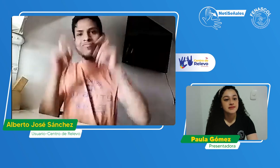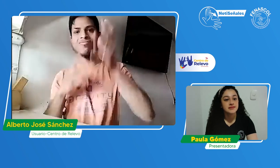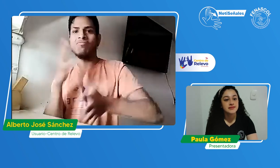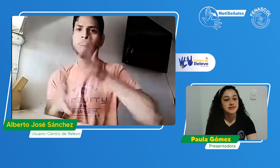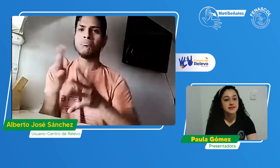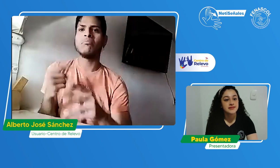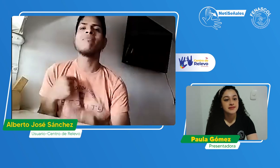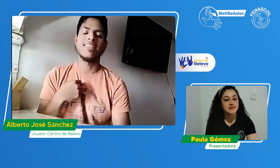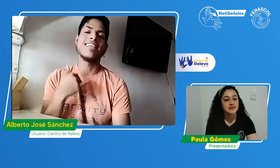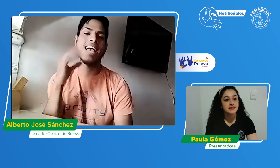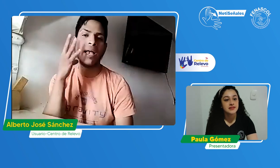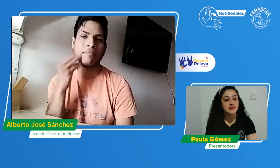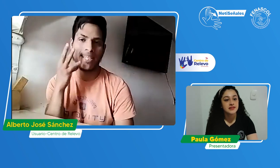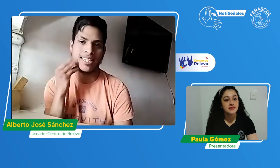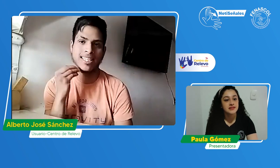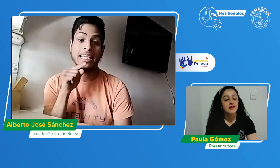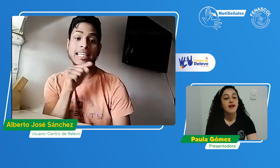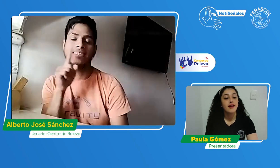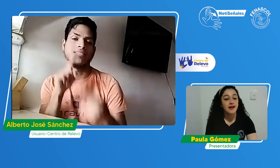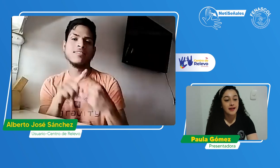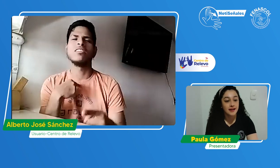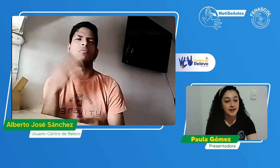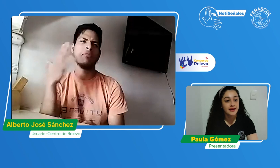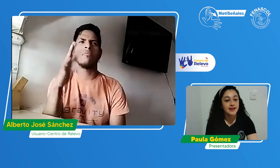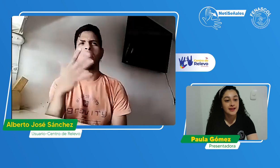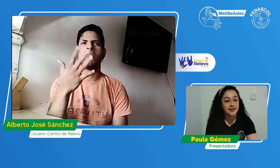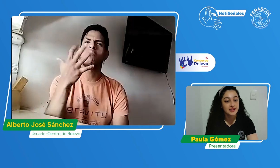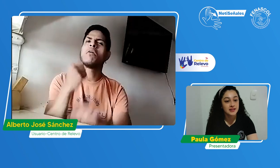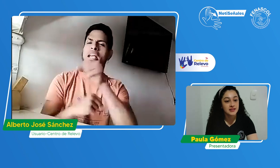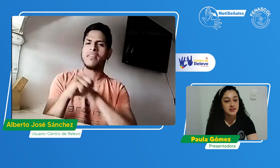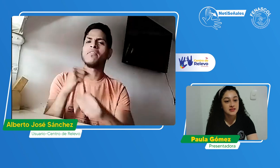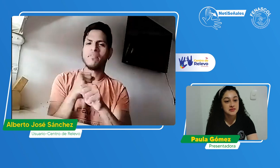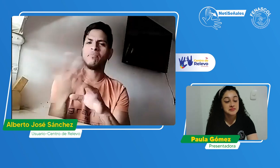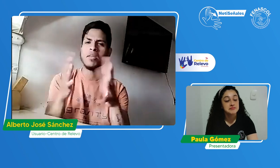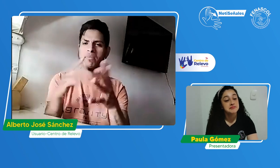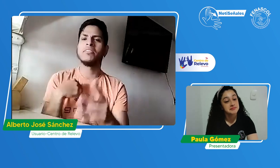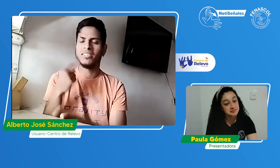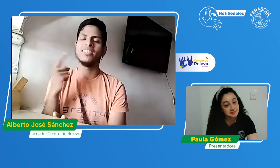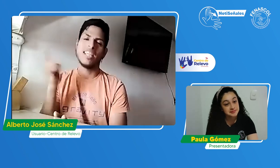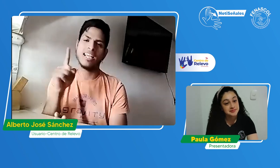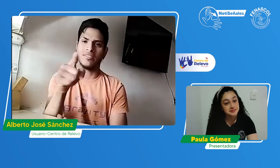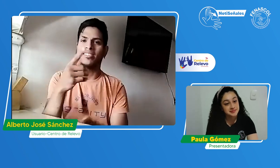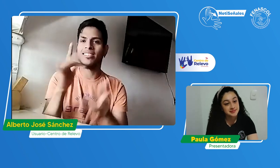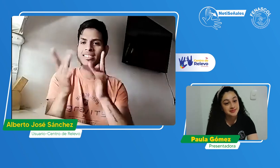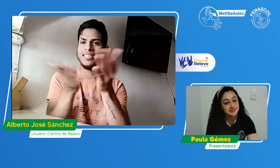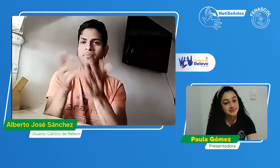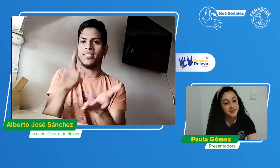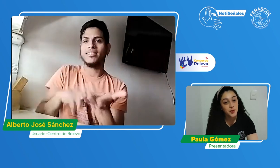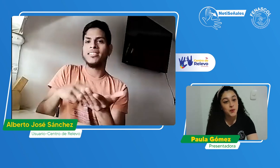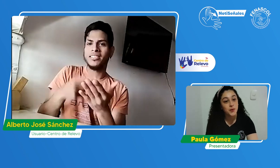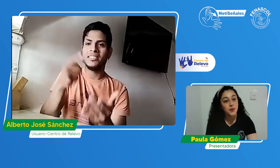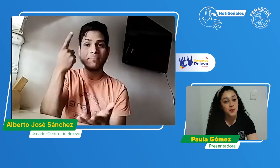eso fue durante cinco años usando los servicios pues se encontraba acceso en diferentes espacios